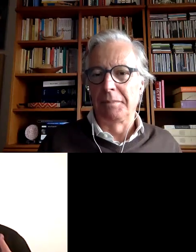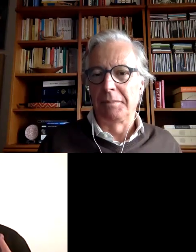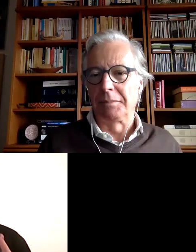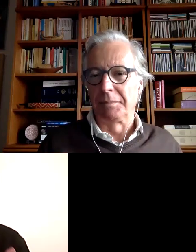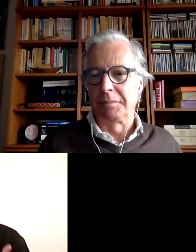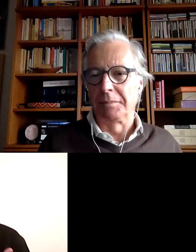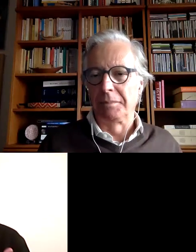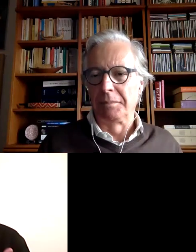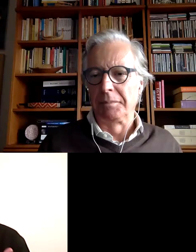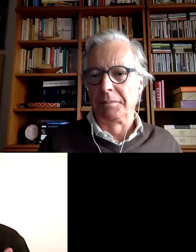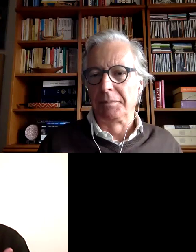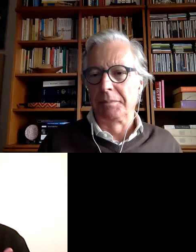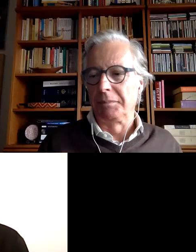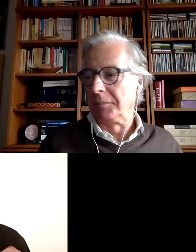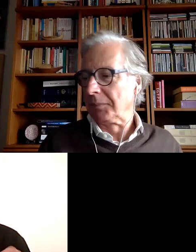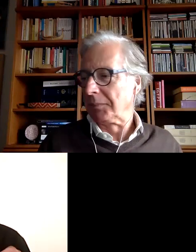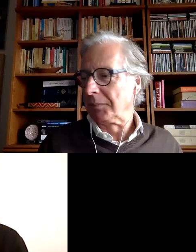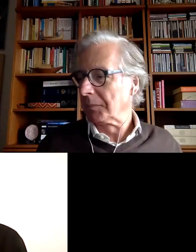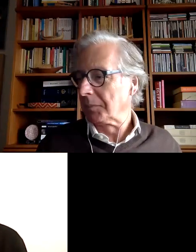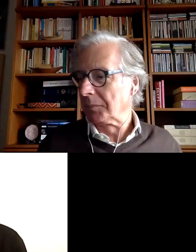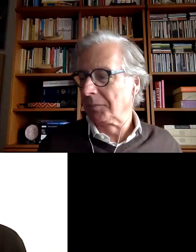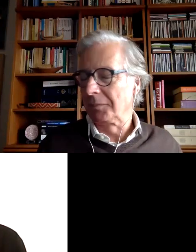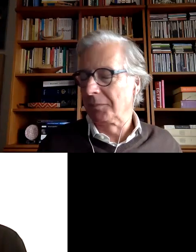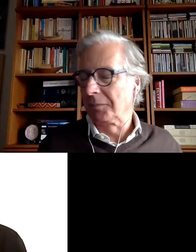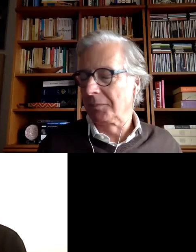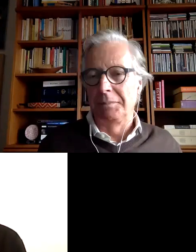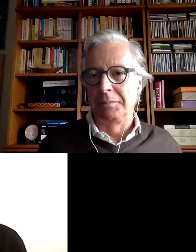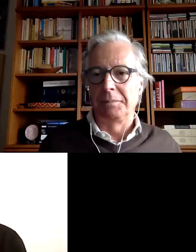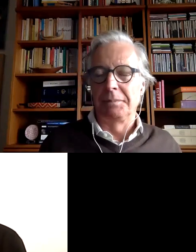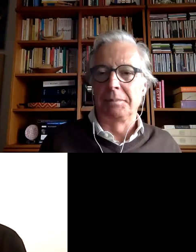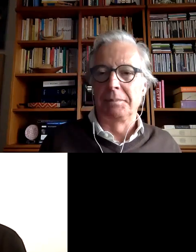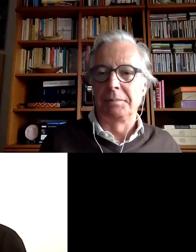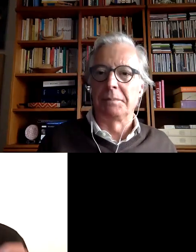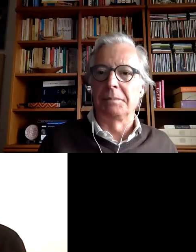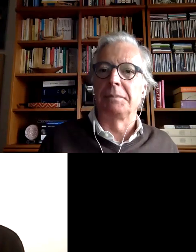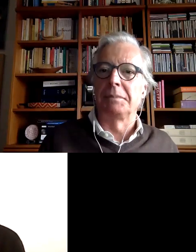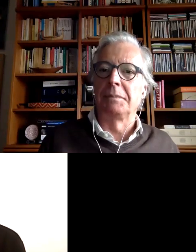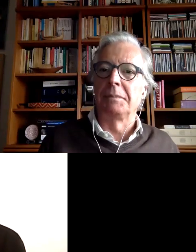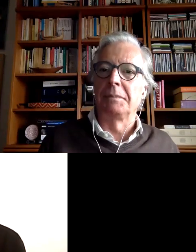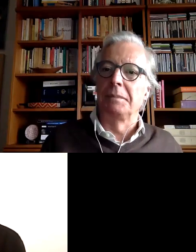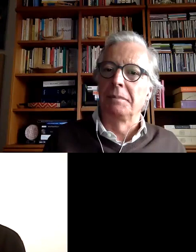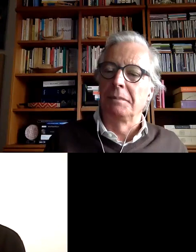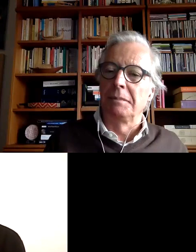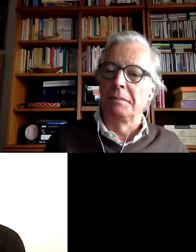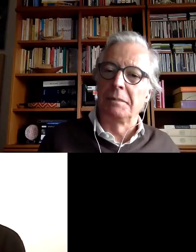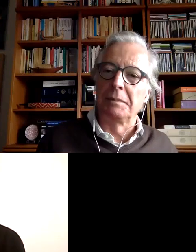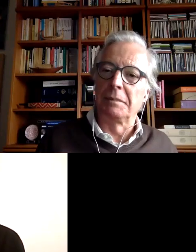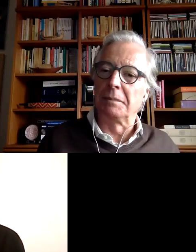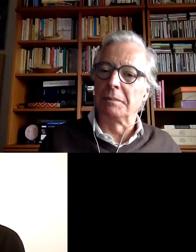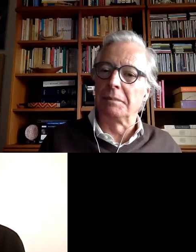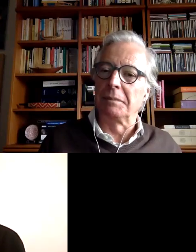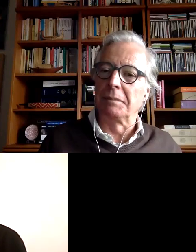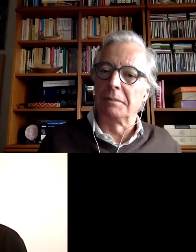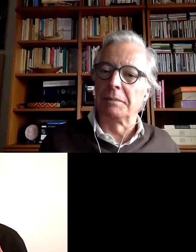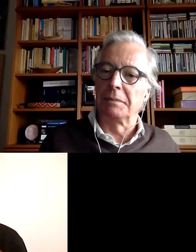aqui connosco hoje. Após a apresentação do professor Luís Conceição Freitas, haverá um segundo momento de